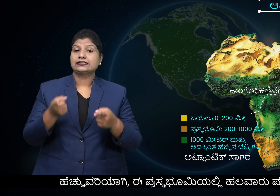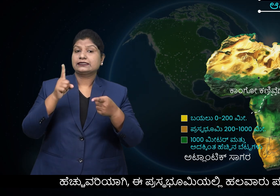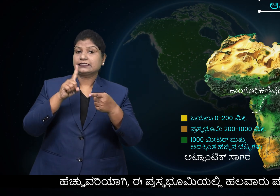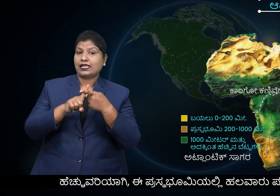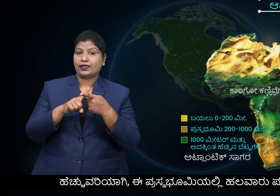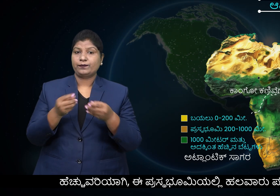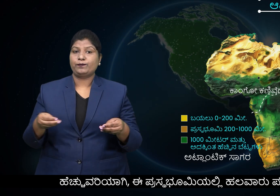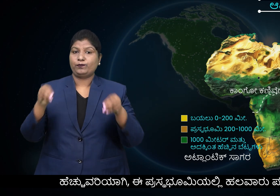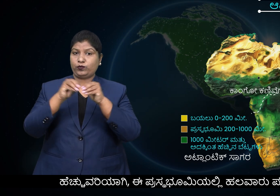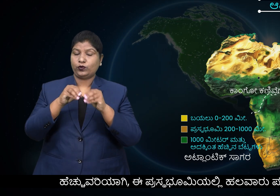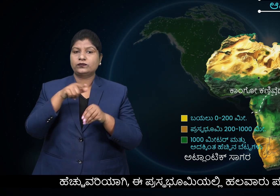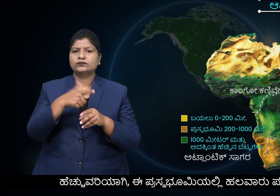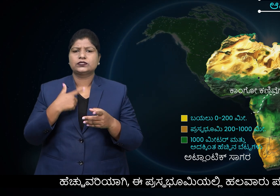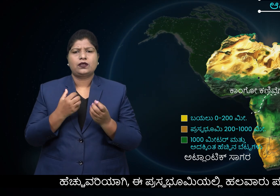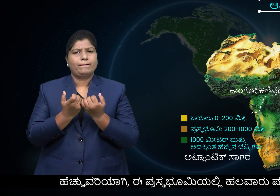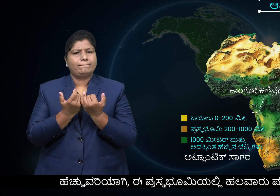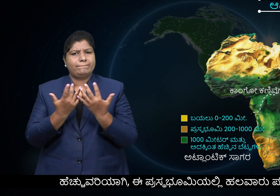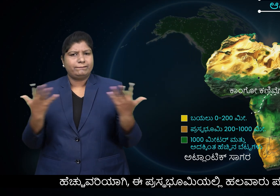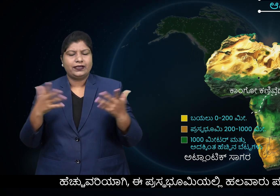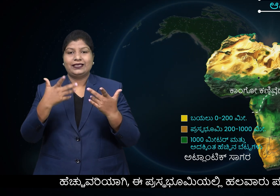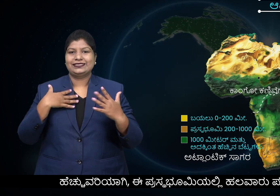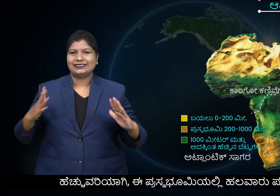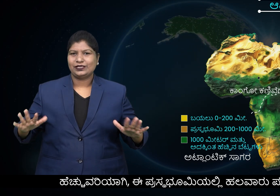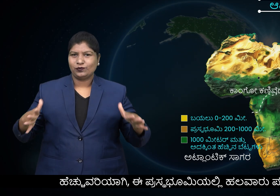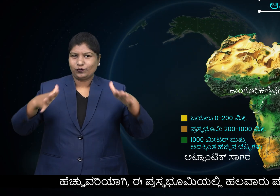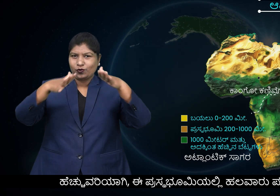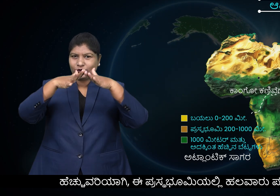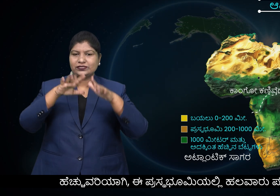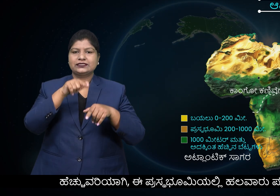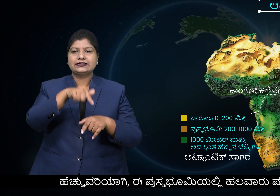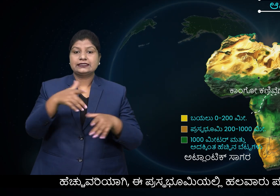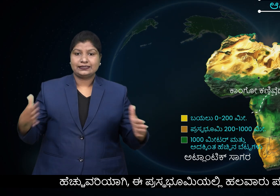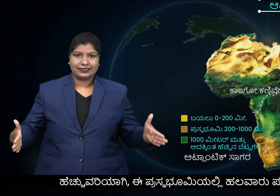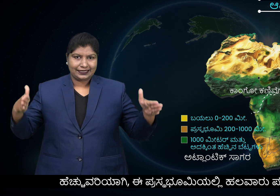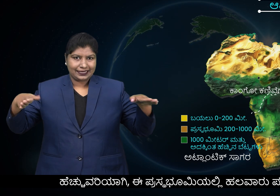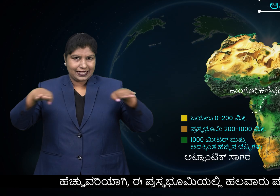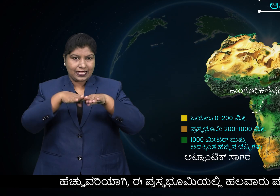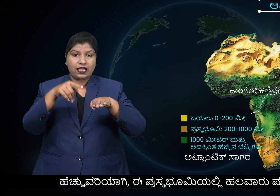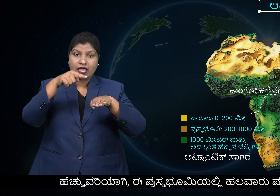ಹೆಚ್ಚುವರಿಯಾಗಿ ಈ ಪ್ರಸ್ಥಭೂಮಿಯಲ್ಲಿ ಹಲವಾರು ಪರ್ವತಗಳಿವೆ.